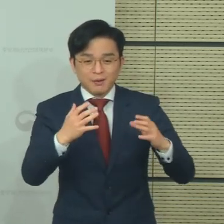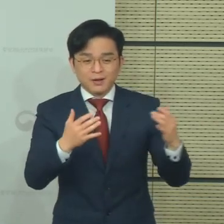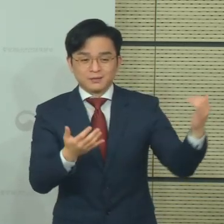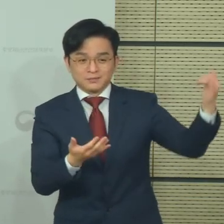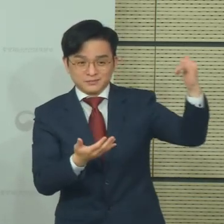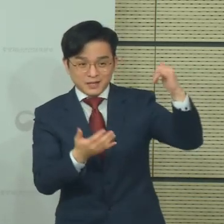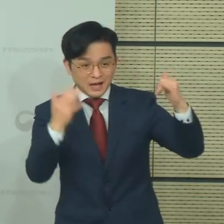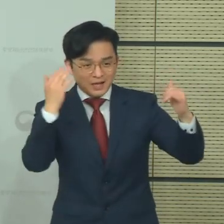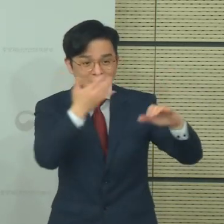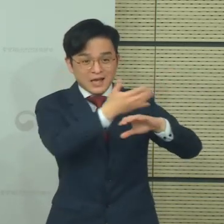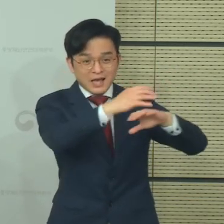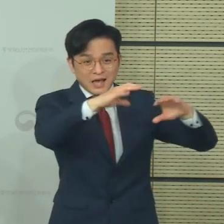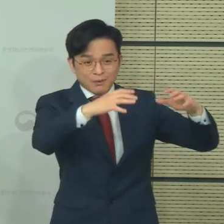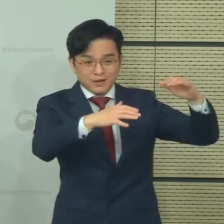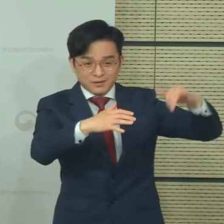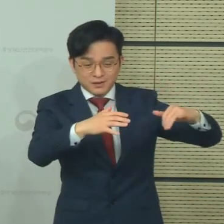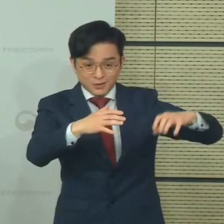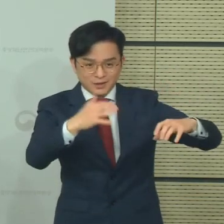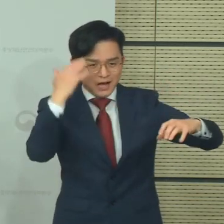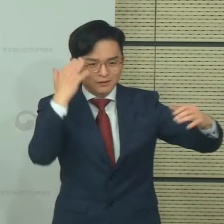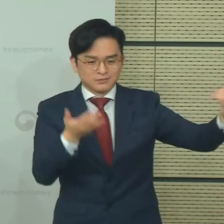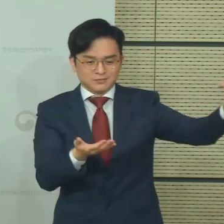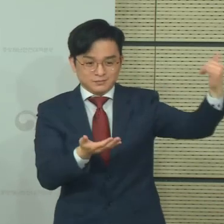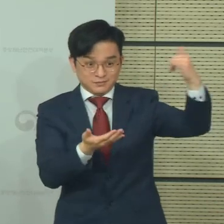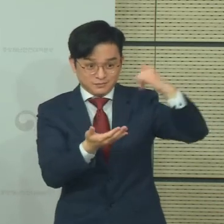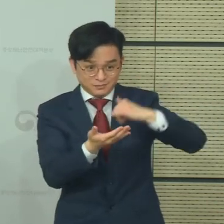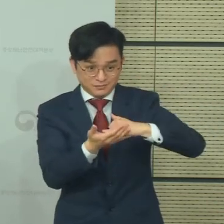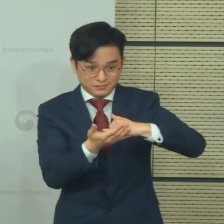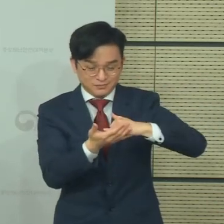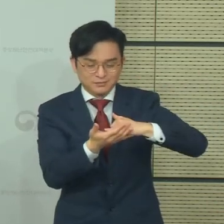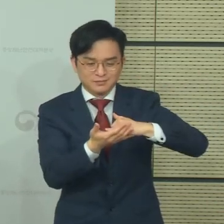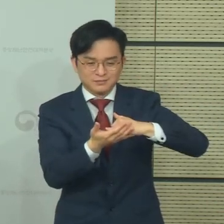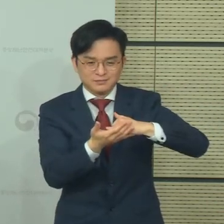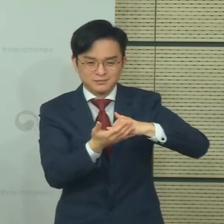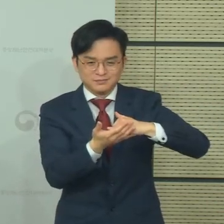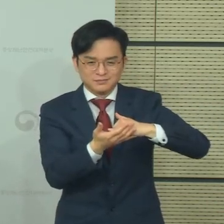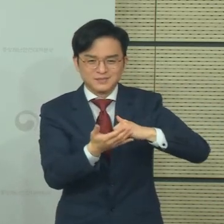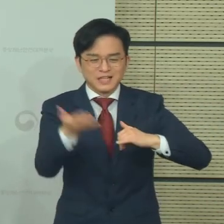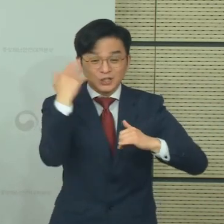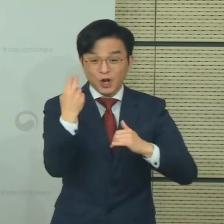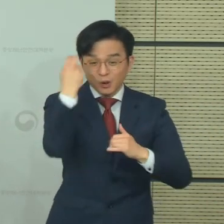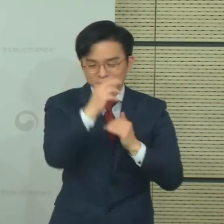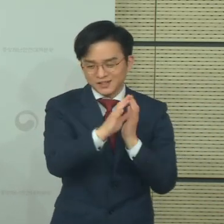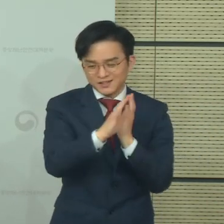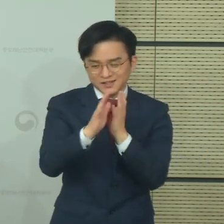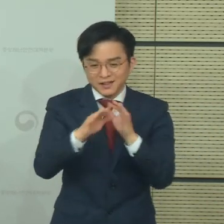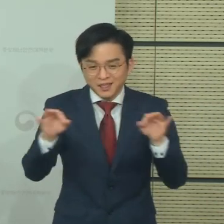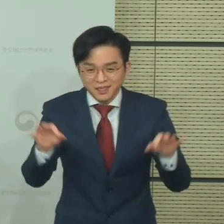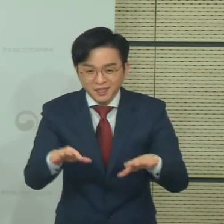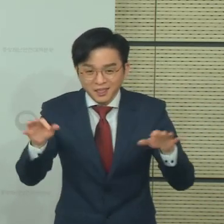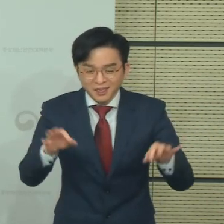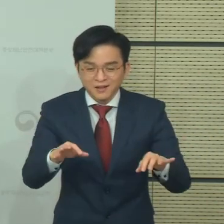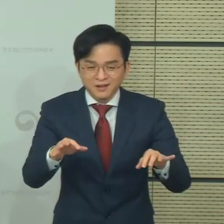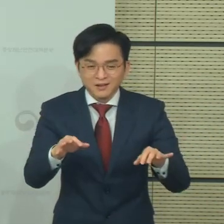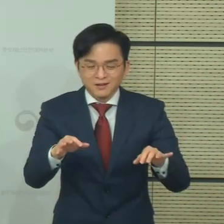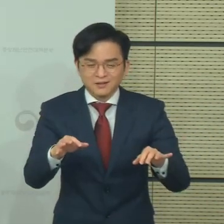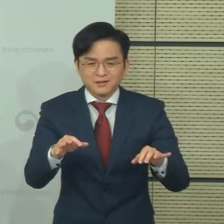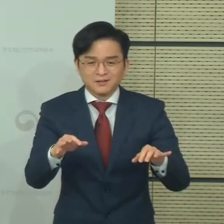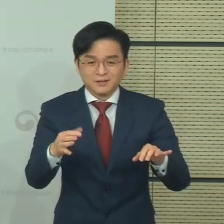여러 가지 어떤 지연의 문제가 이제 발생을 하고 이로 인한 여러 가지 불편한 감들이 있을 것이라고